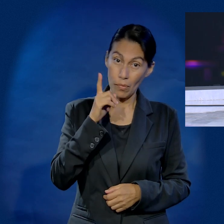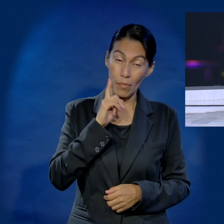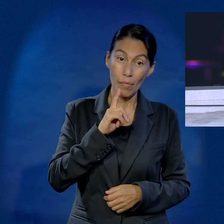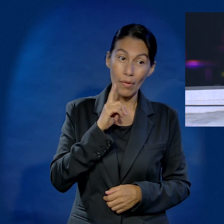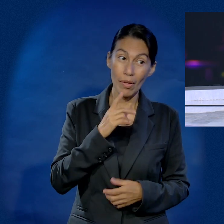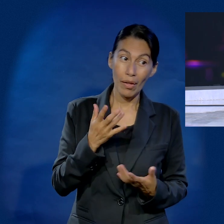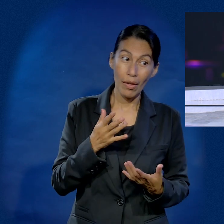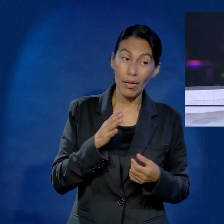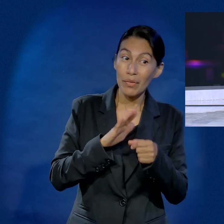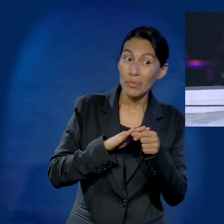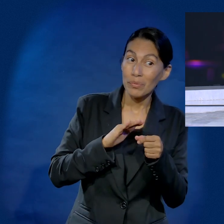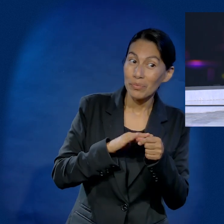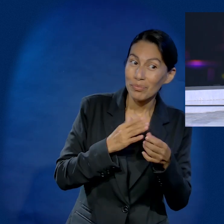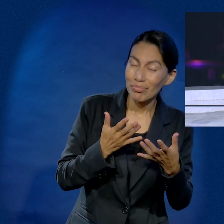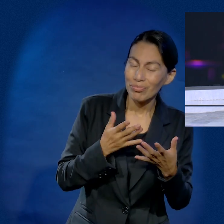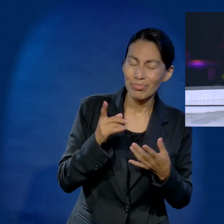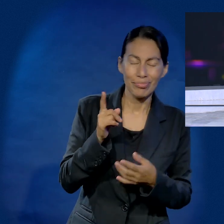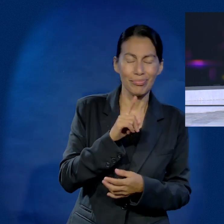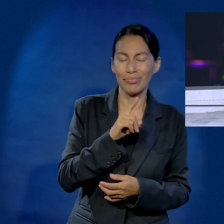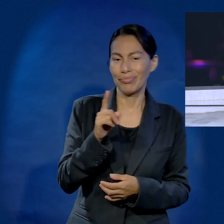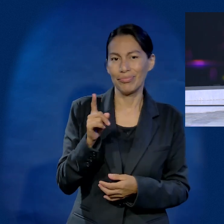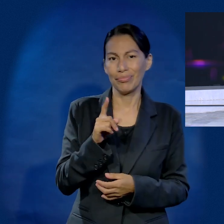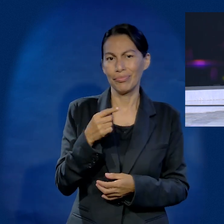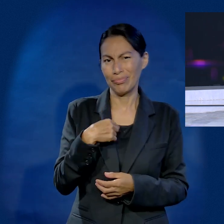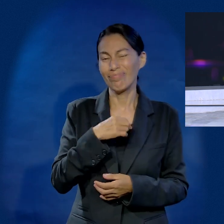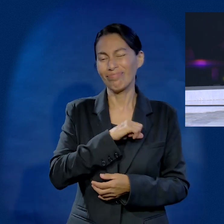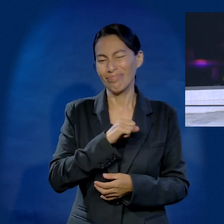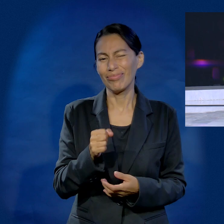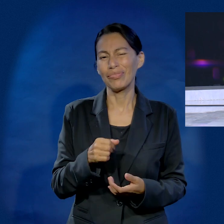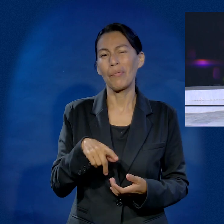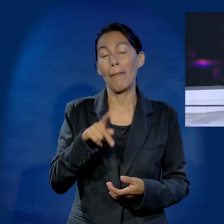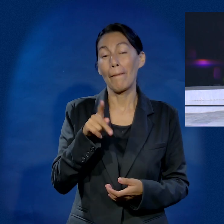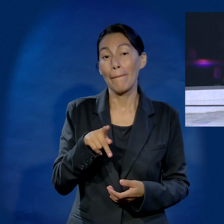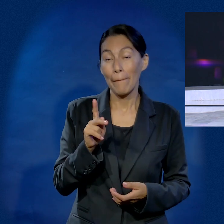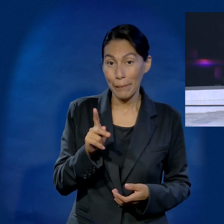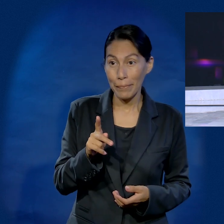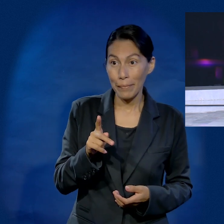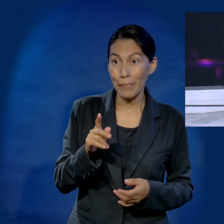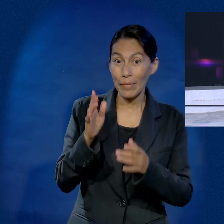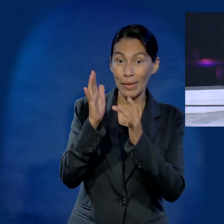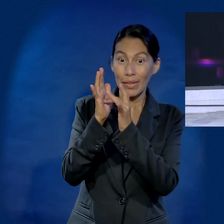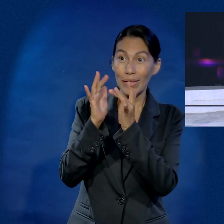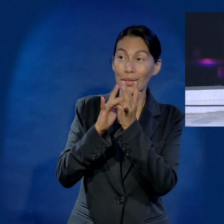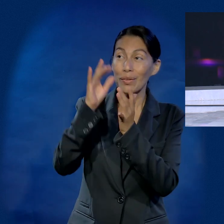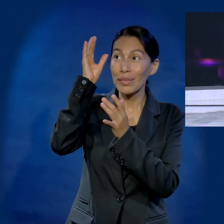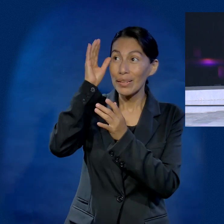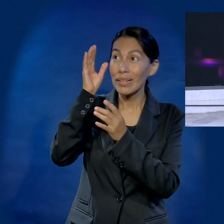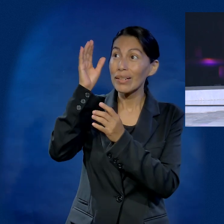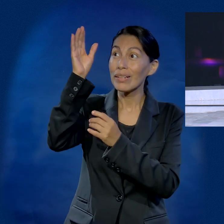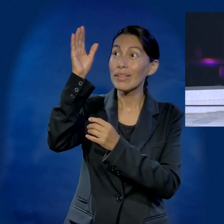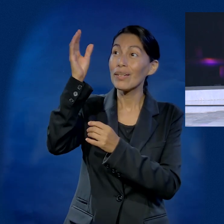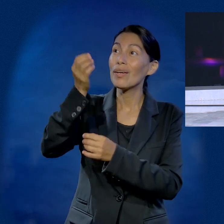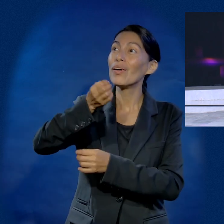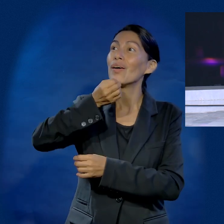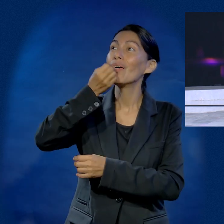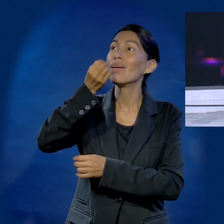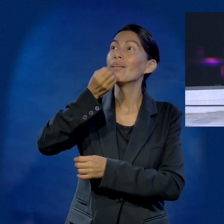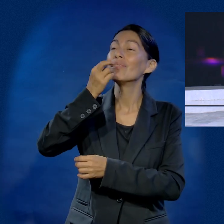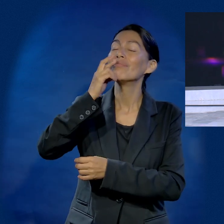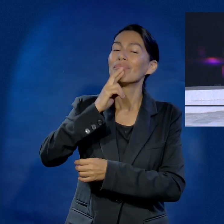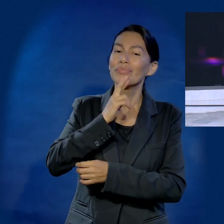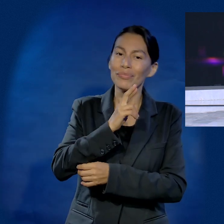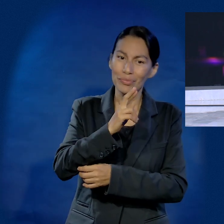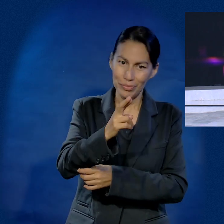un buen conquistador de muchachas, fui malísimo, pero encontré que Jesucristo contesta